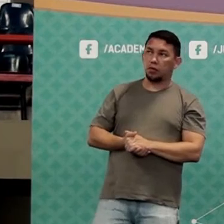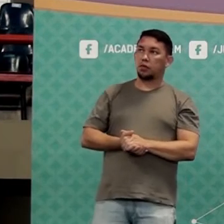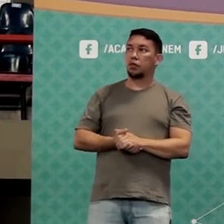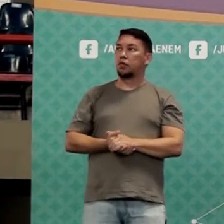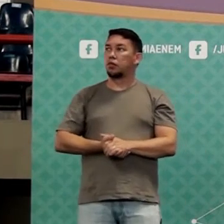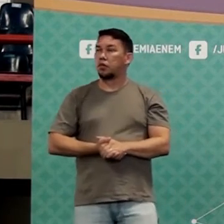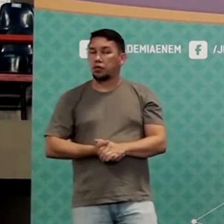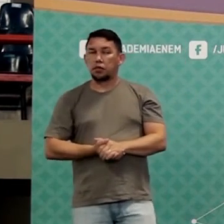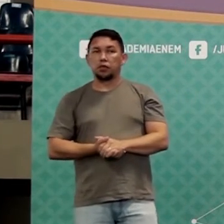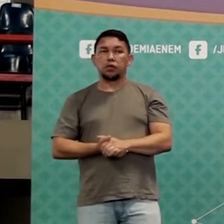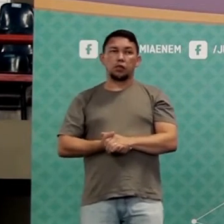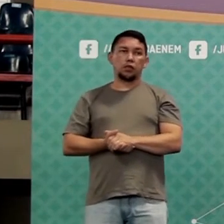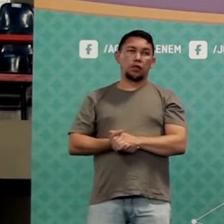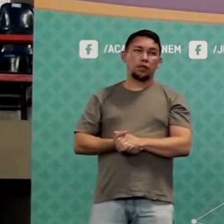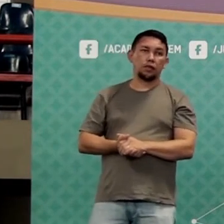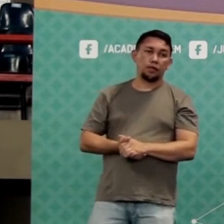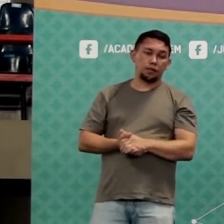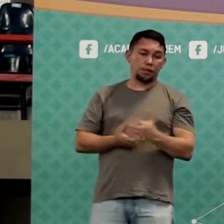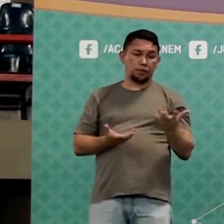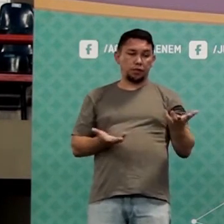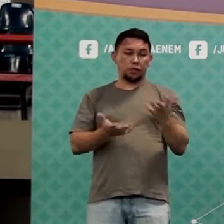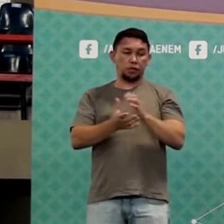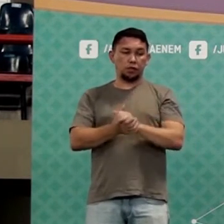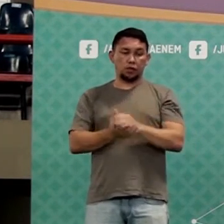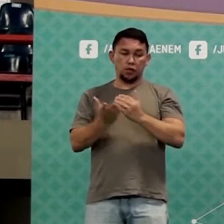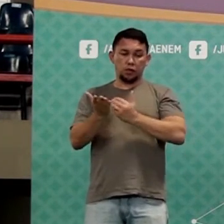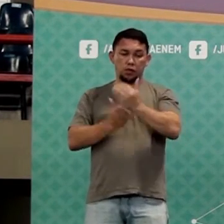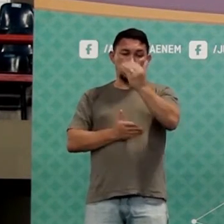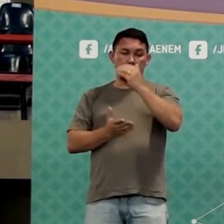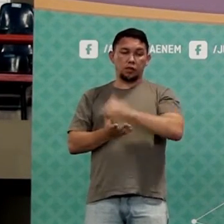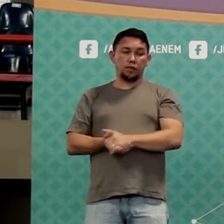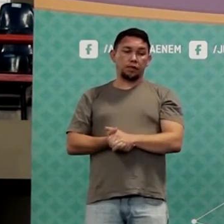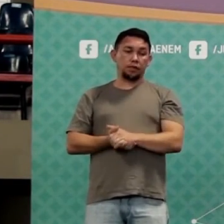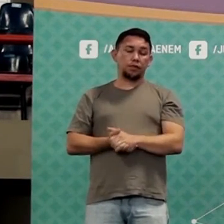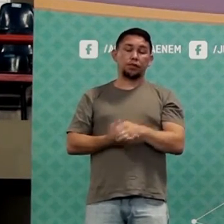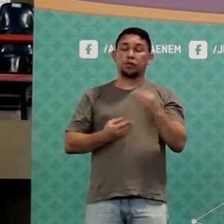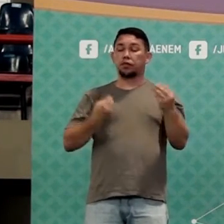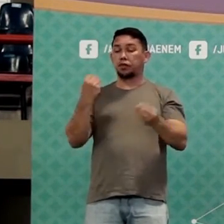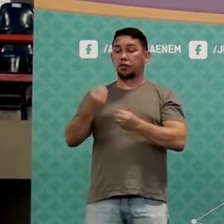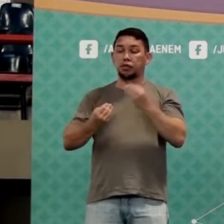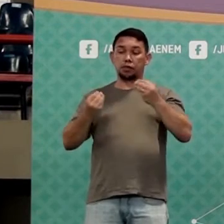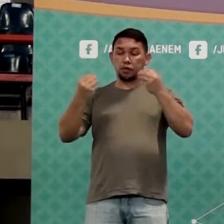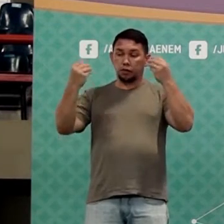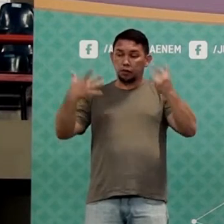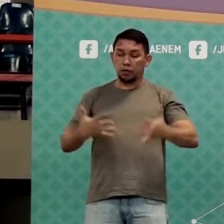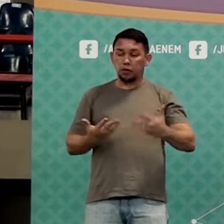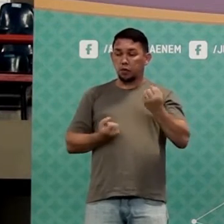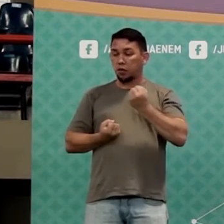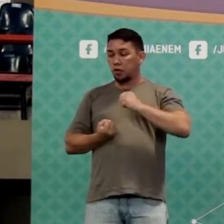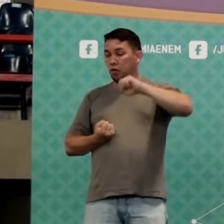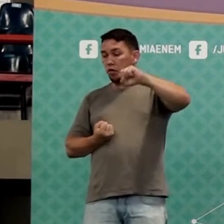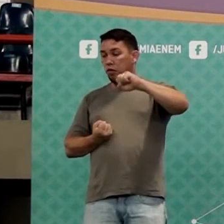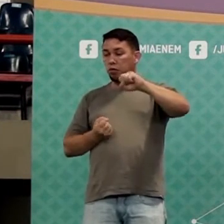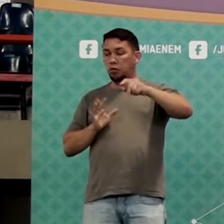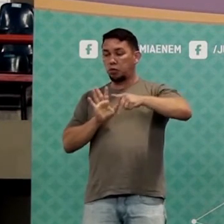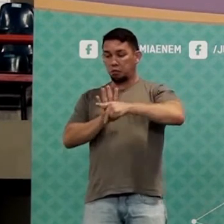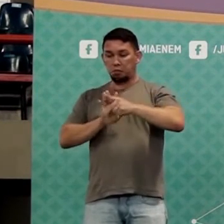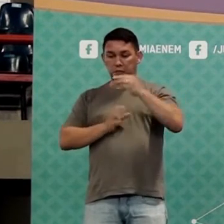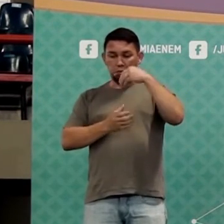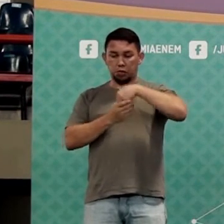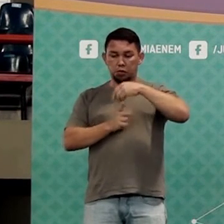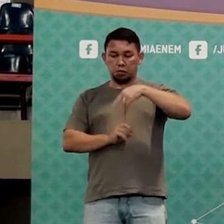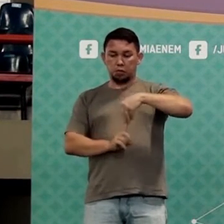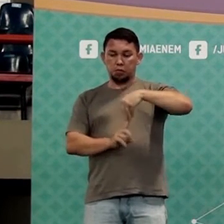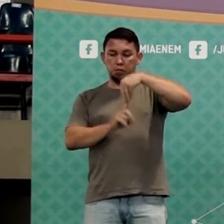Esciliano vai aprofundar com vocês. Então, vamos lá. Como é que eu defenderia o absolutismo,